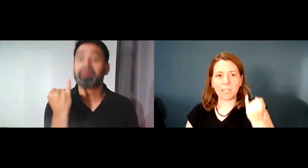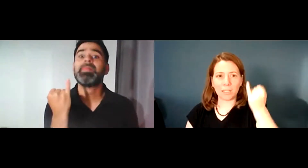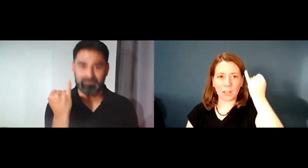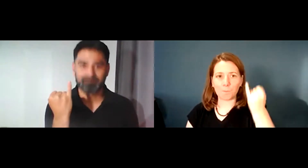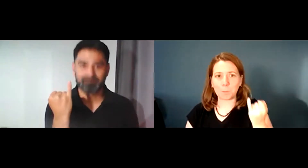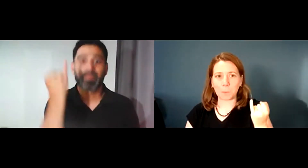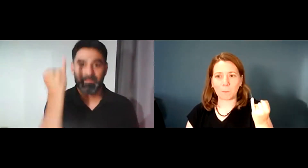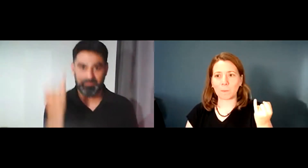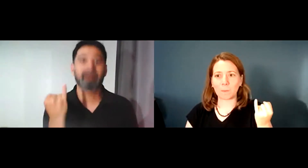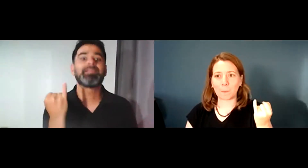María.